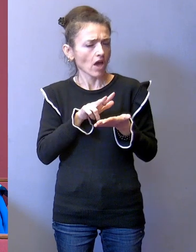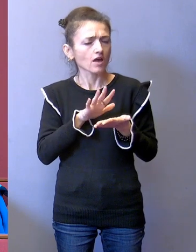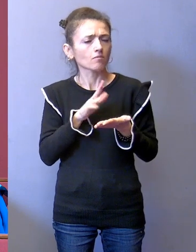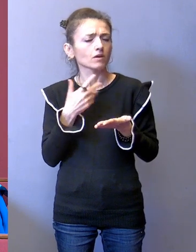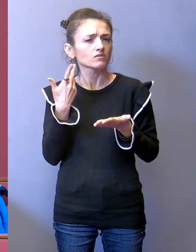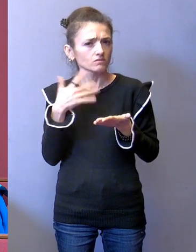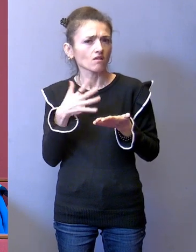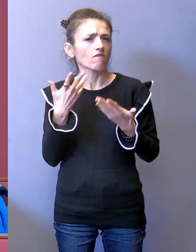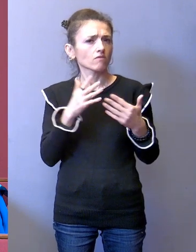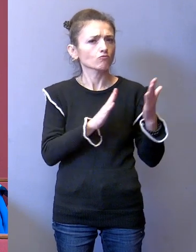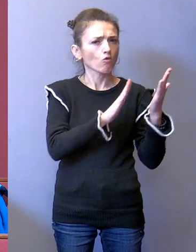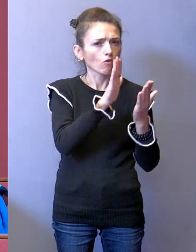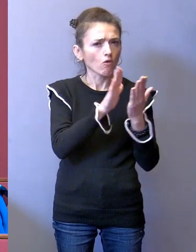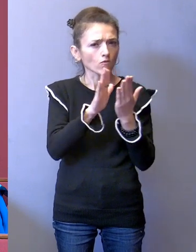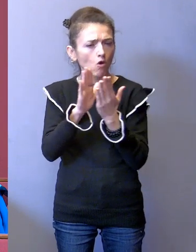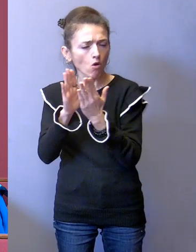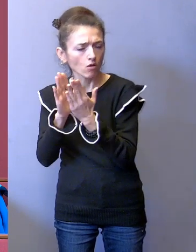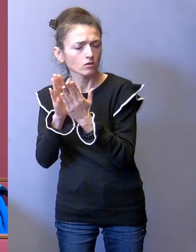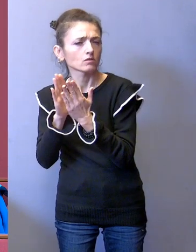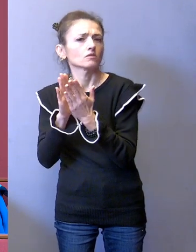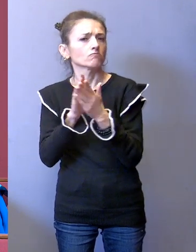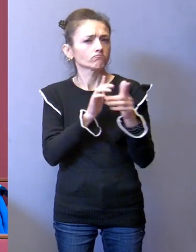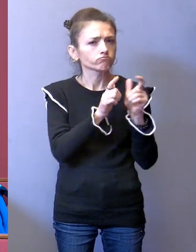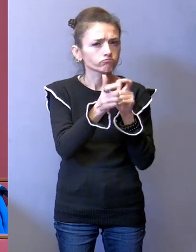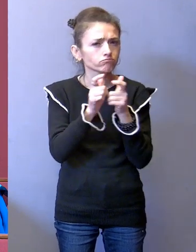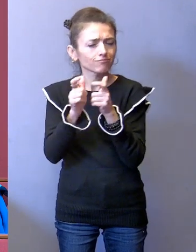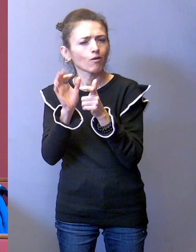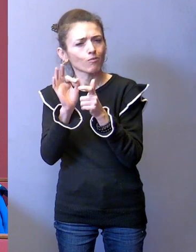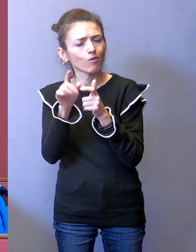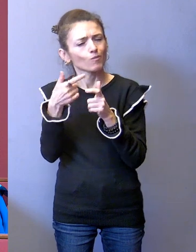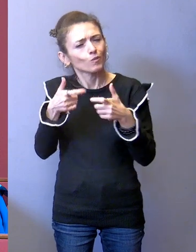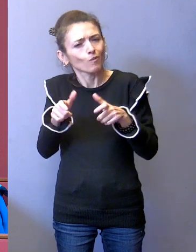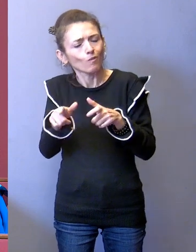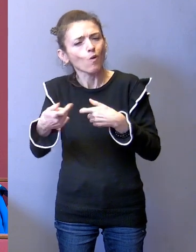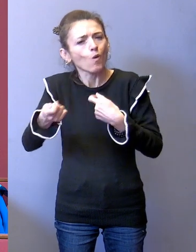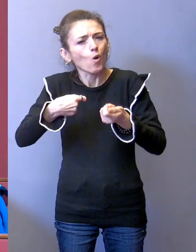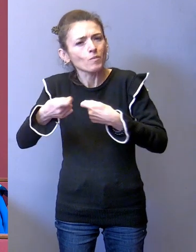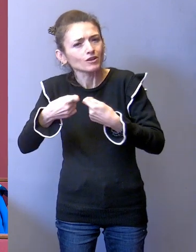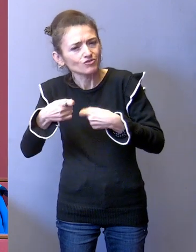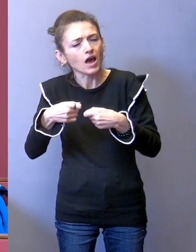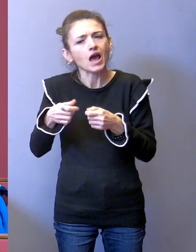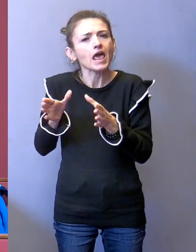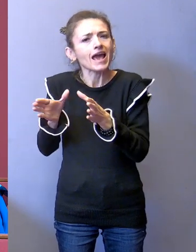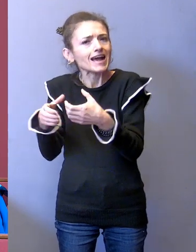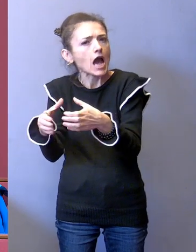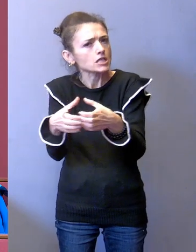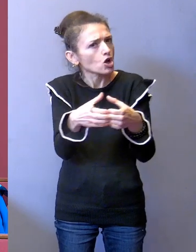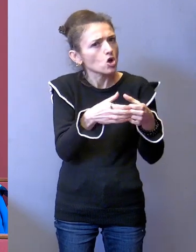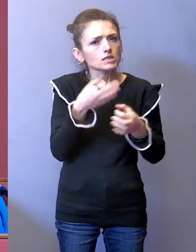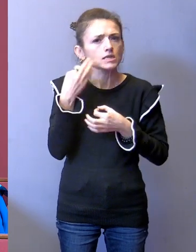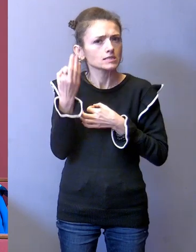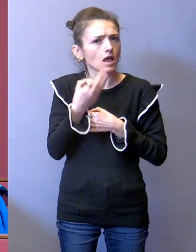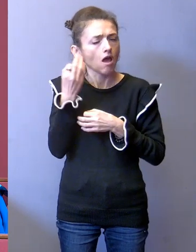cioè confronti che che sono stati fatti soprattutto sulla cioè parte commerciale con le categorie con cui lavoriamo sempre ci confrontiamo